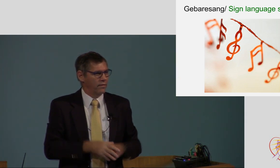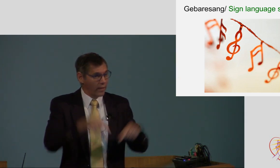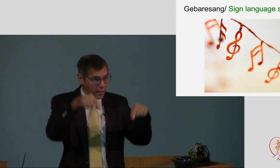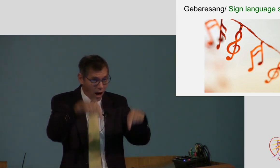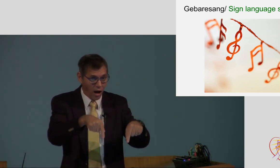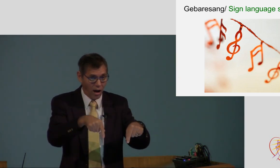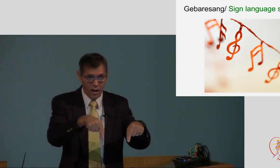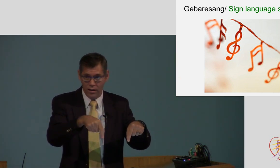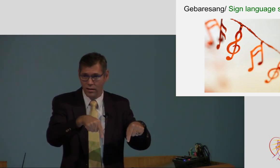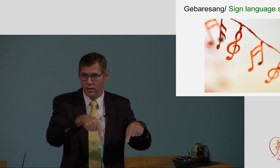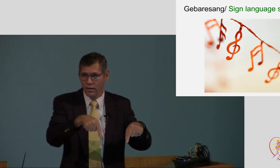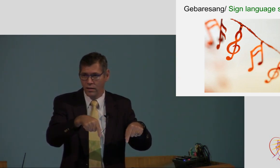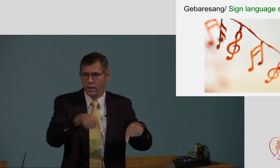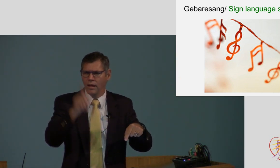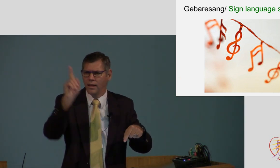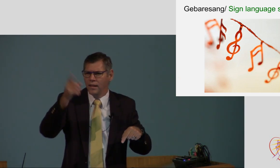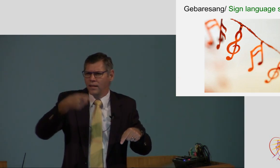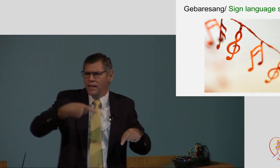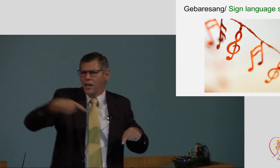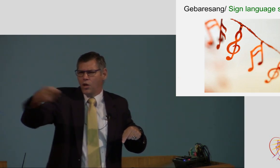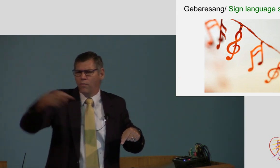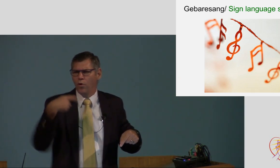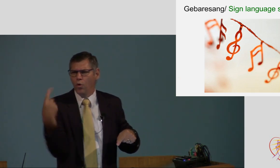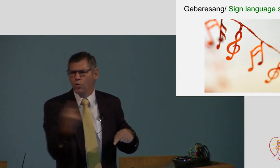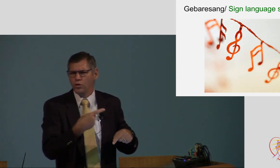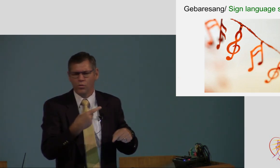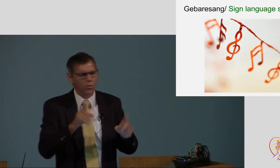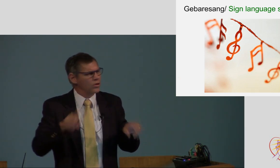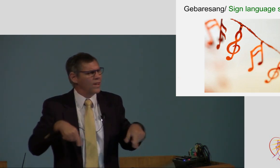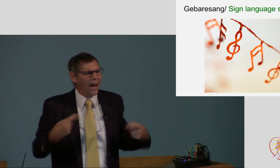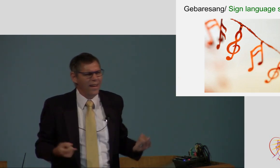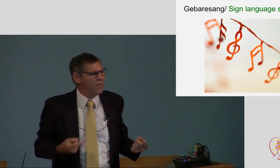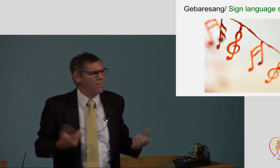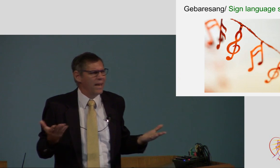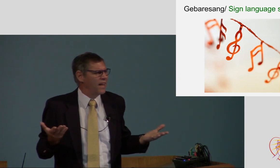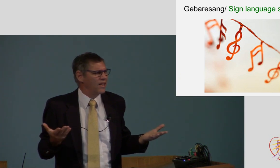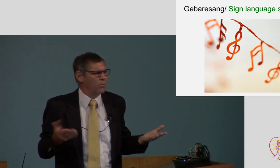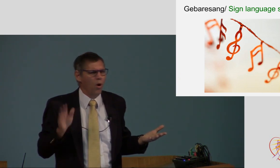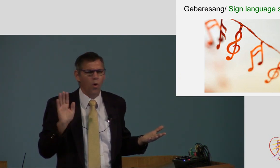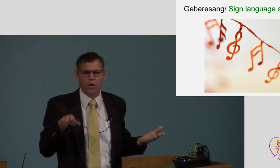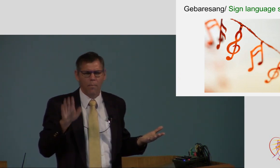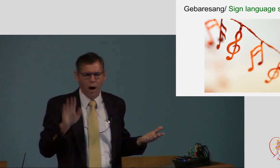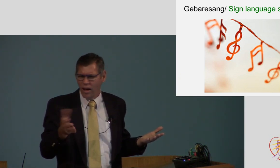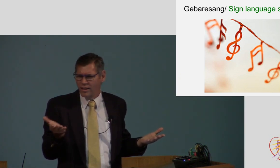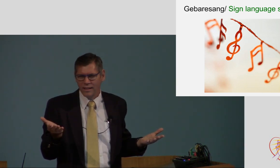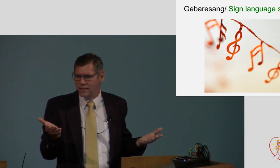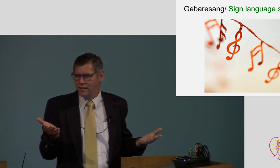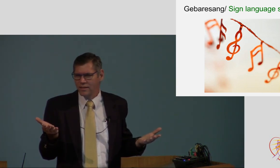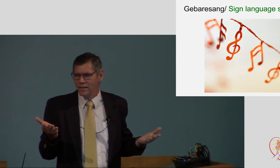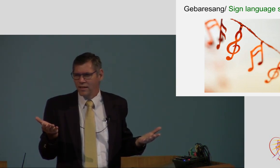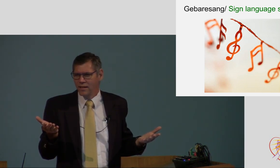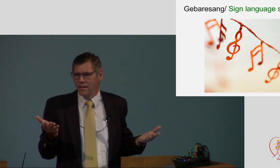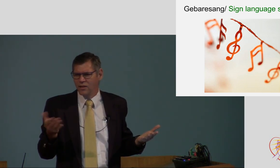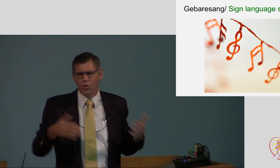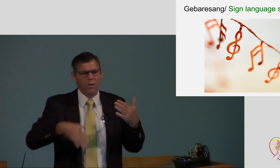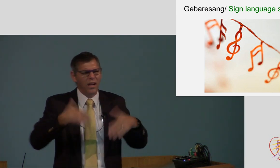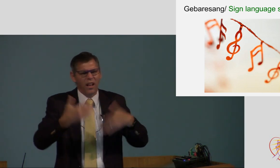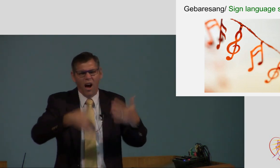Vandag. Die Here roep vir ons kan nie meer net sommer outomaties, sommer net aangaan